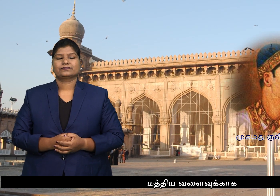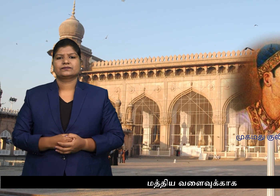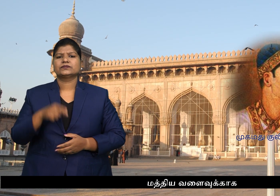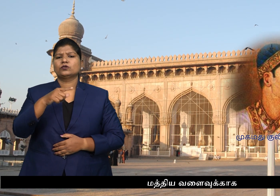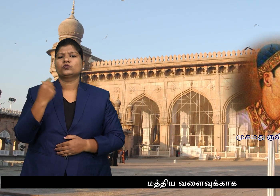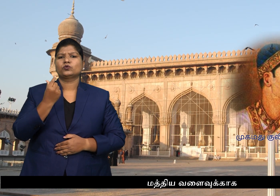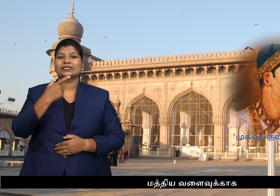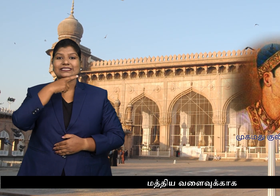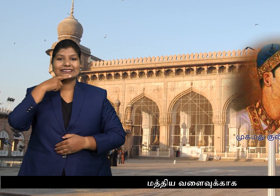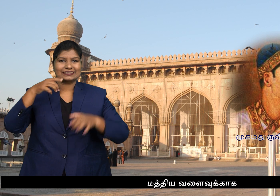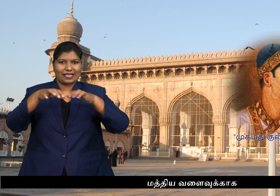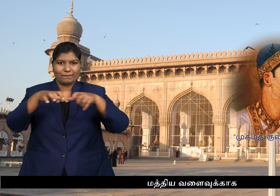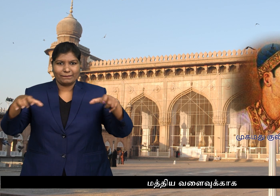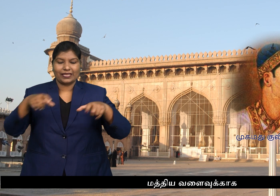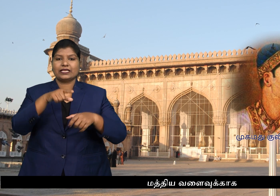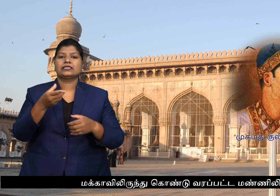மத்திய வளைவுக்காக